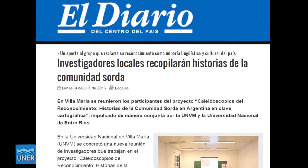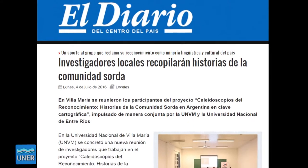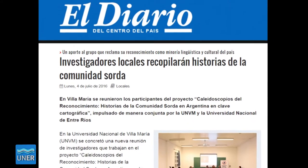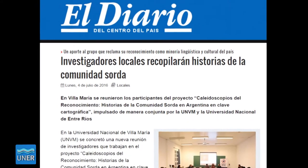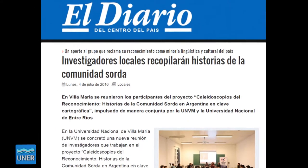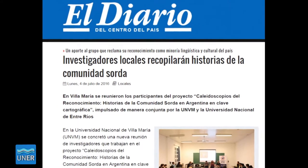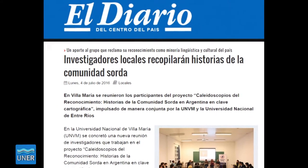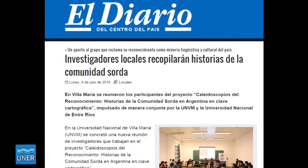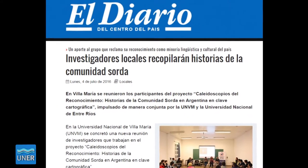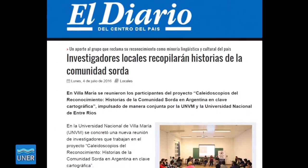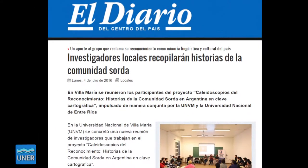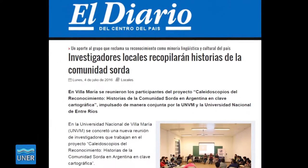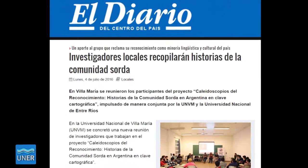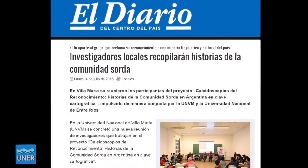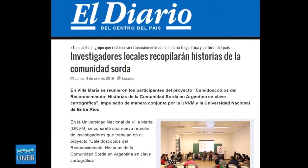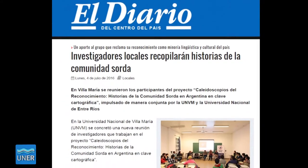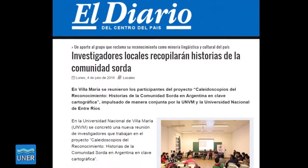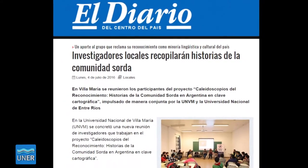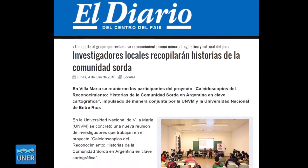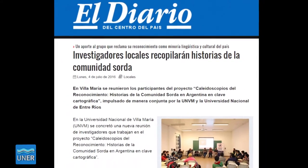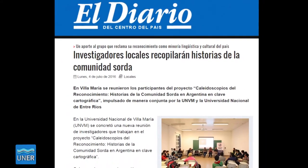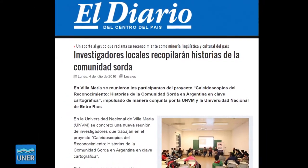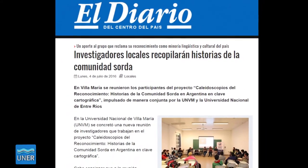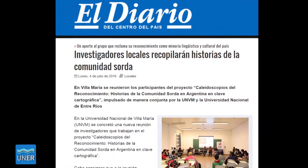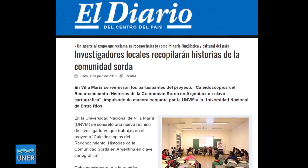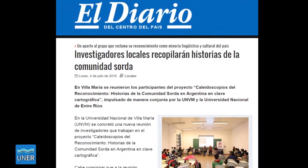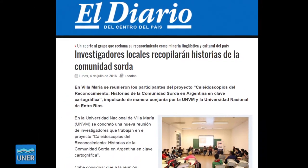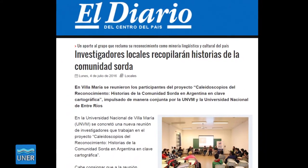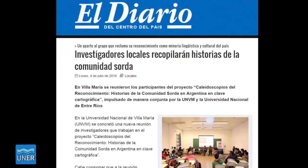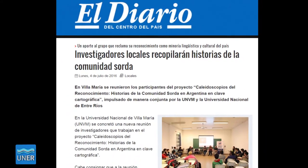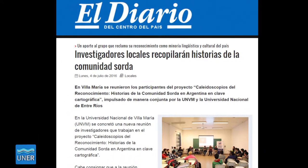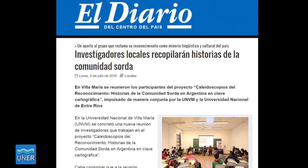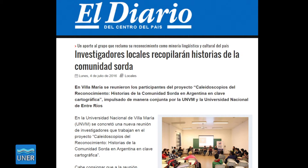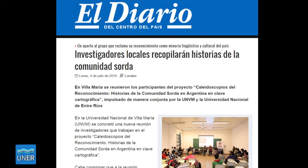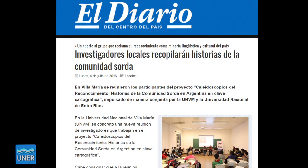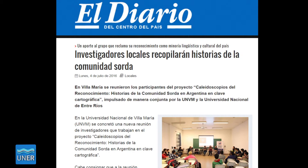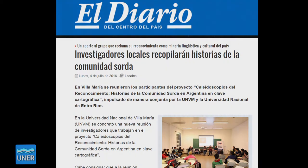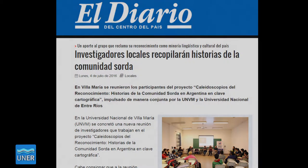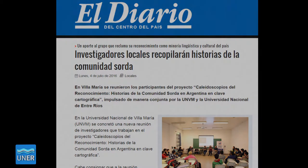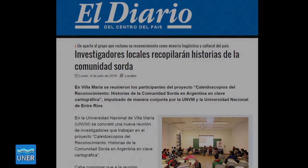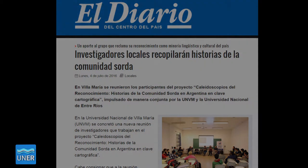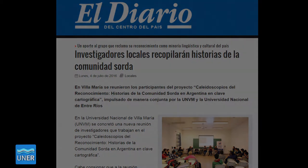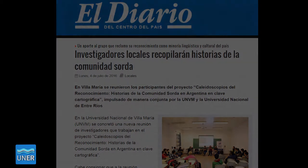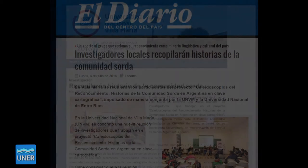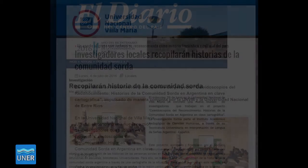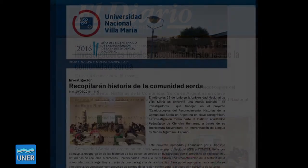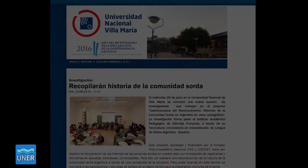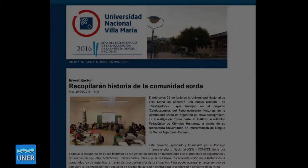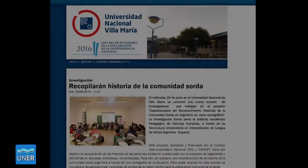preguntarse y a preguntarnos de qué manera se podían recuperar aquellas historias de sordos y sordas de la Argentina, dado que, bueno, tenían